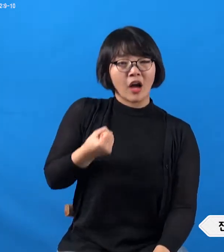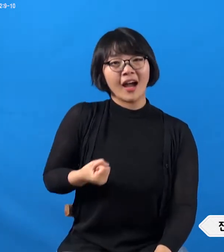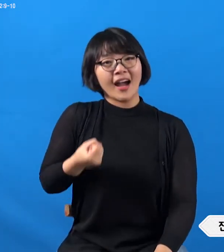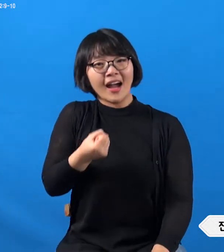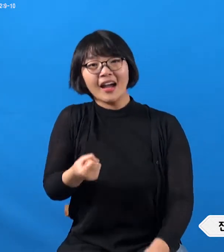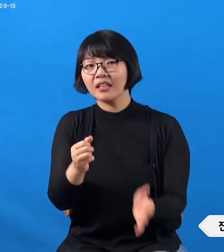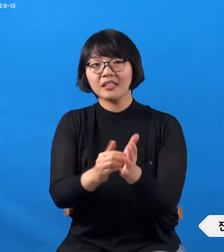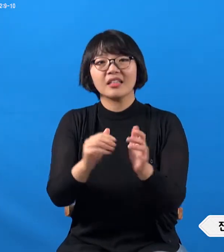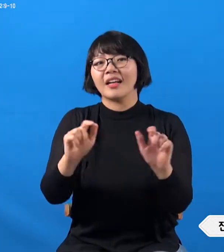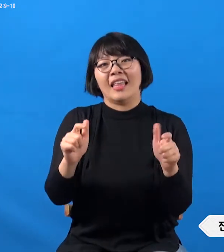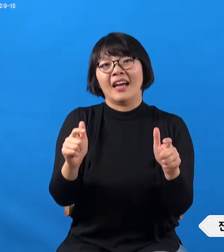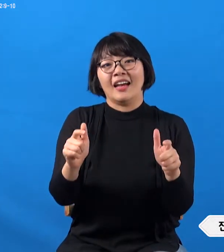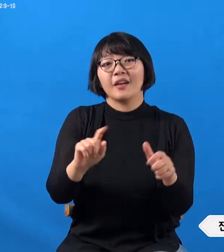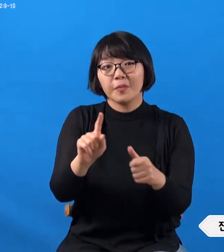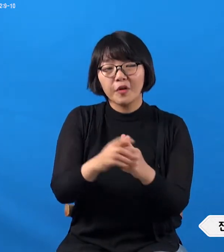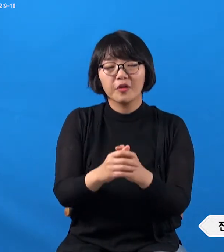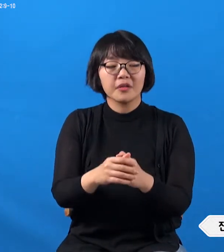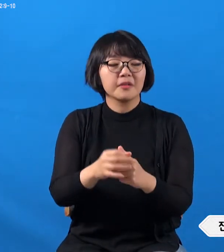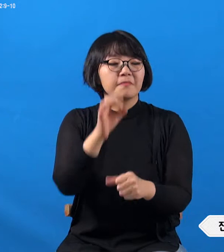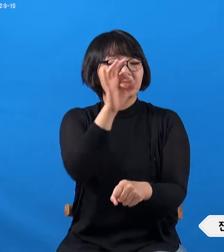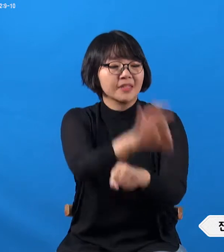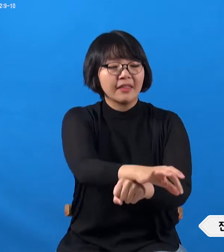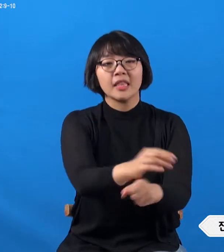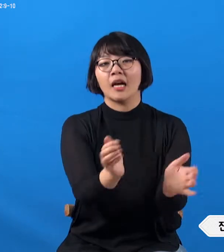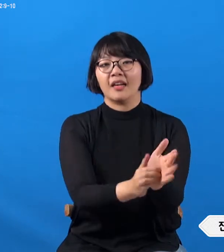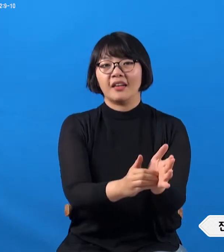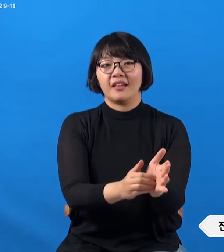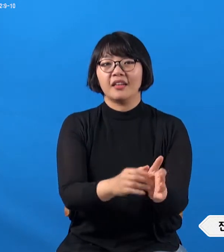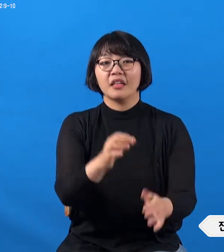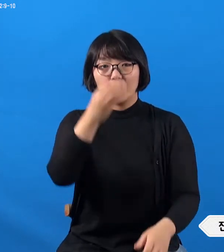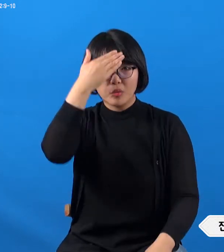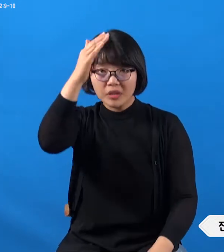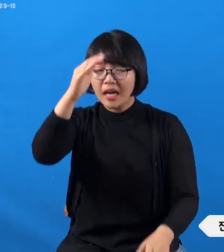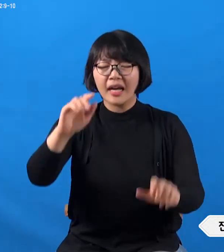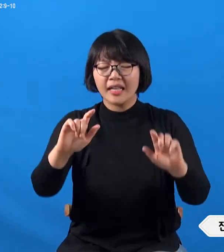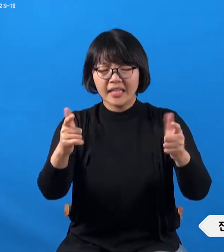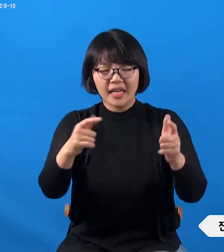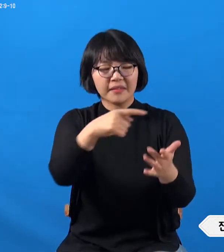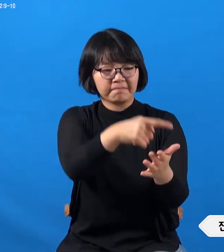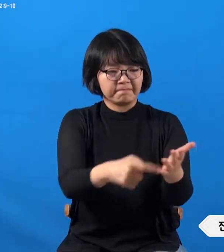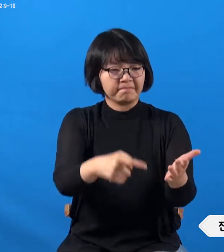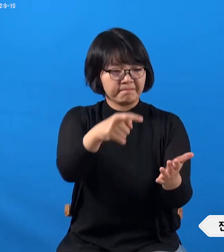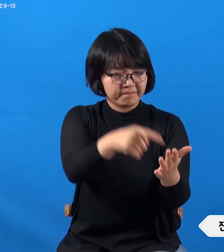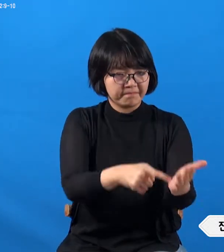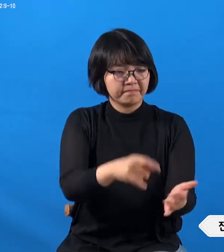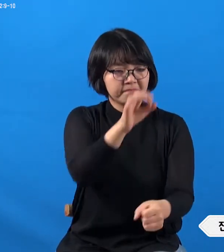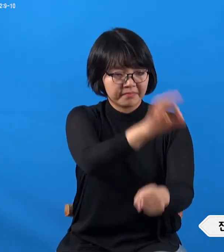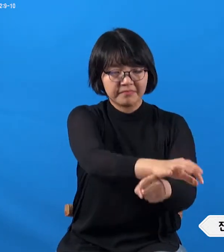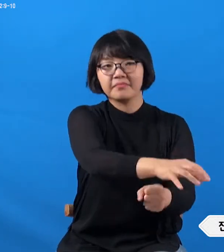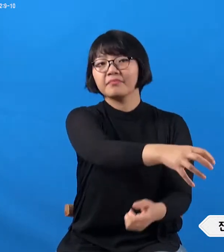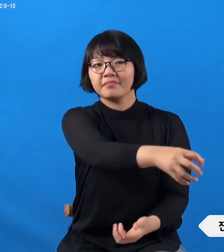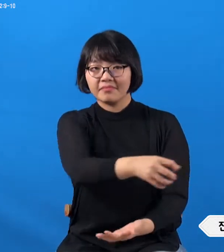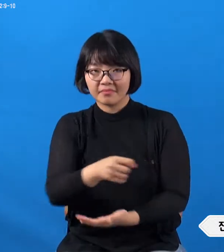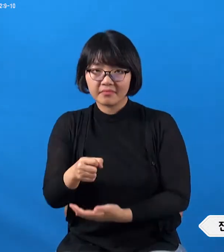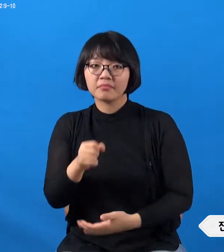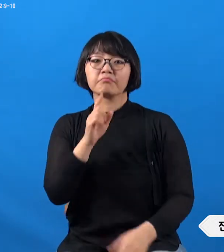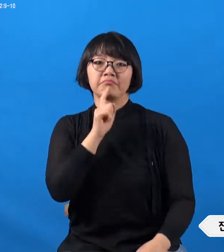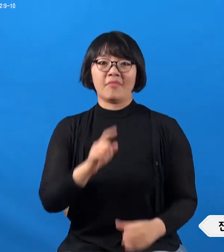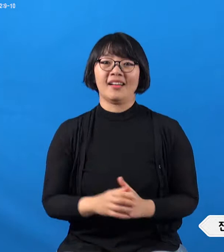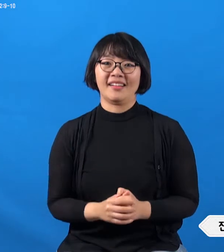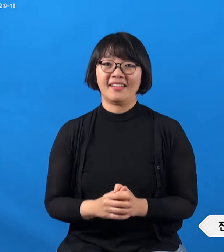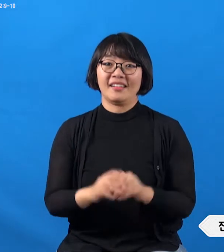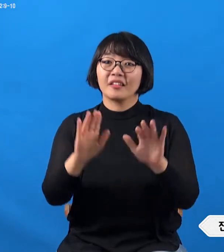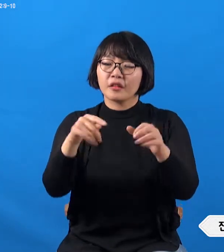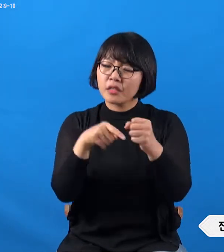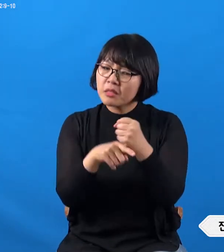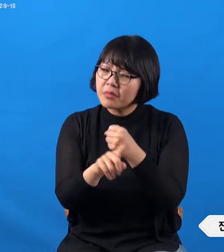것이 아니라 아주 값비싼 대가를 치르고 지불하여 얻은 결과를 이야기합니다.